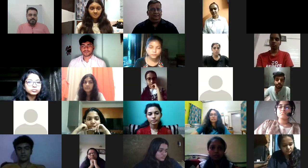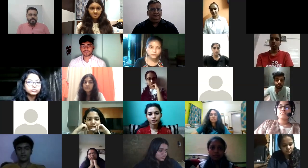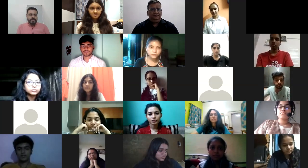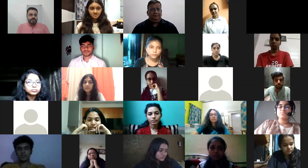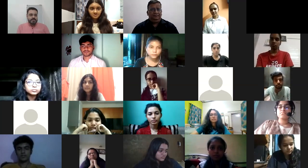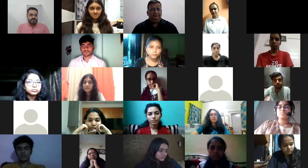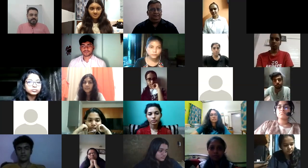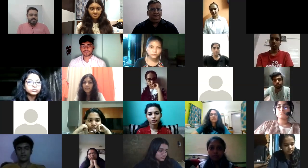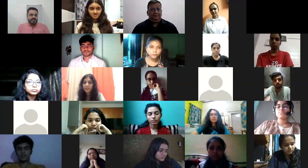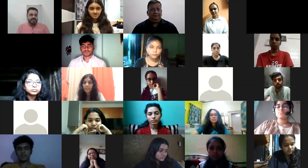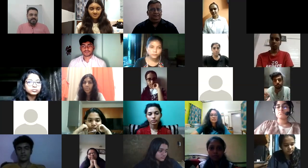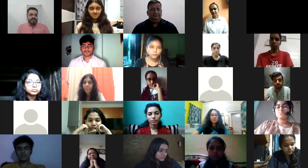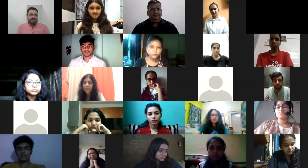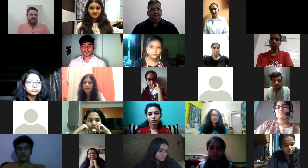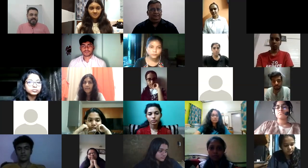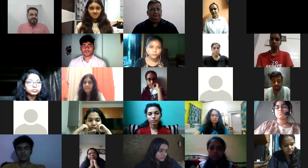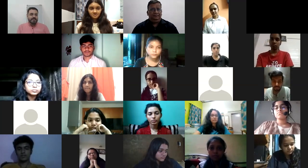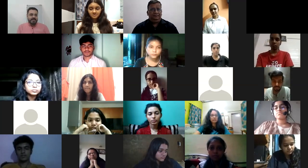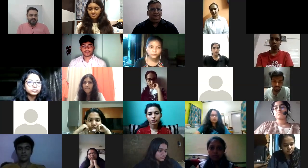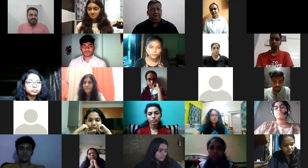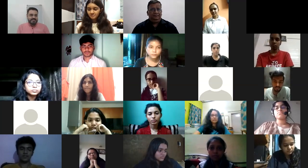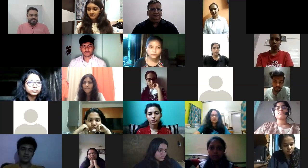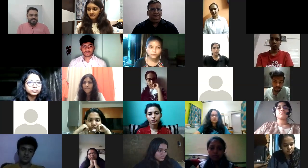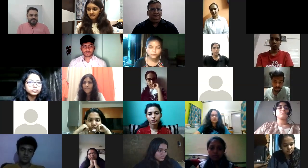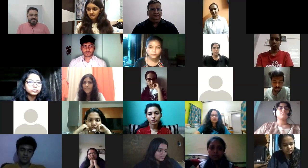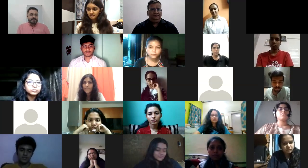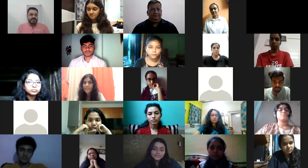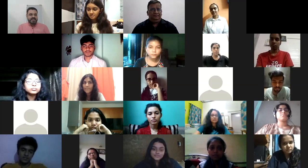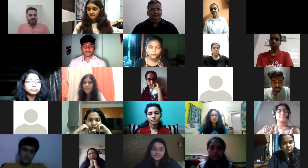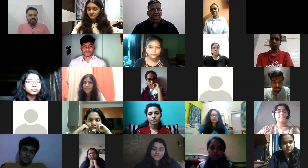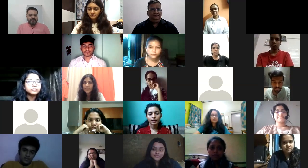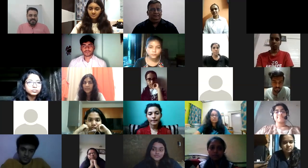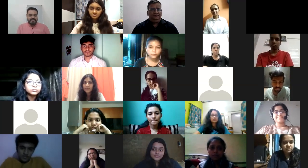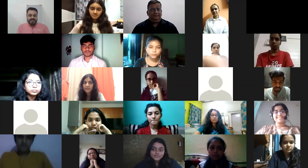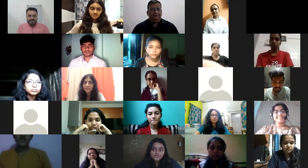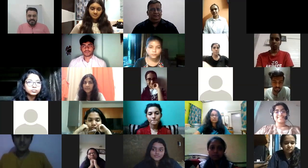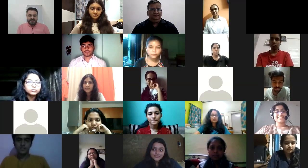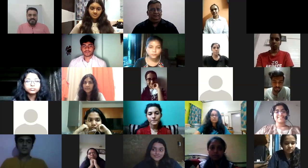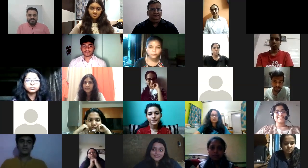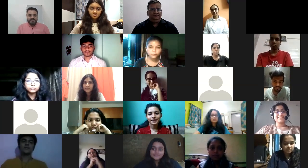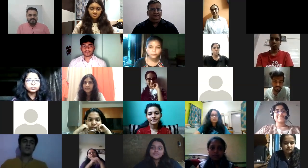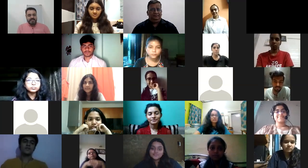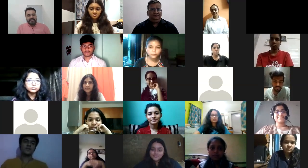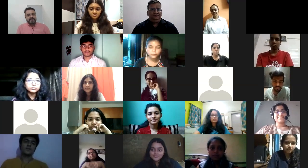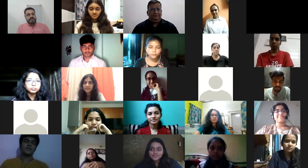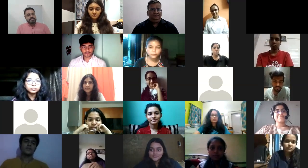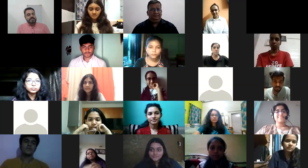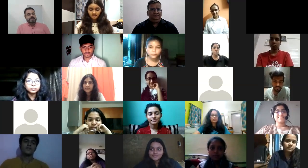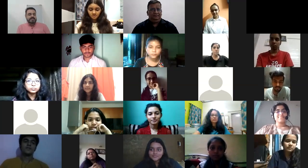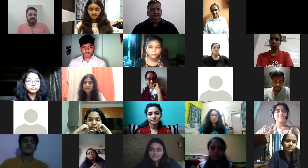to sponsor and ask for parties. किसी का बर्थडे है तो आप लेके जाइए इशारा. That's one nice. So that's going to